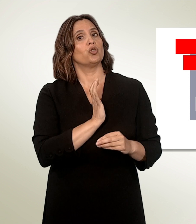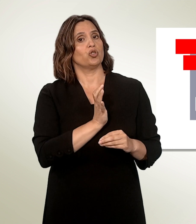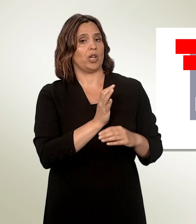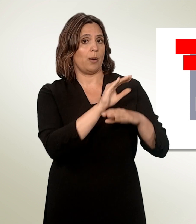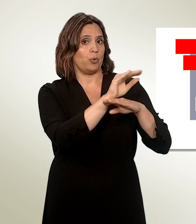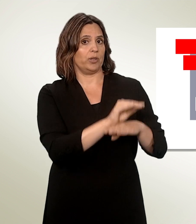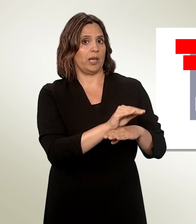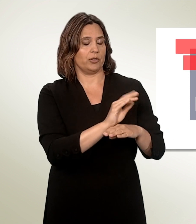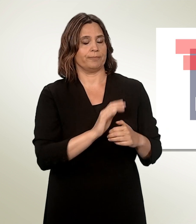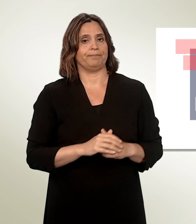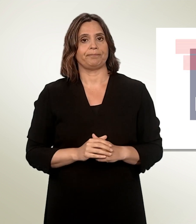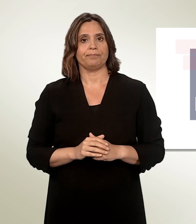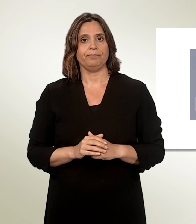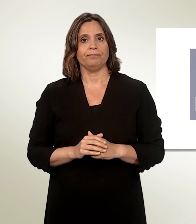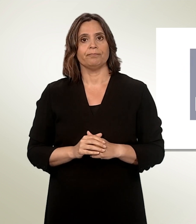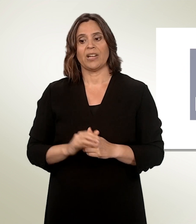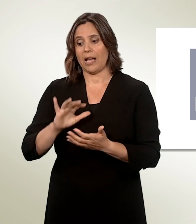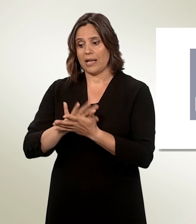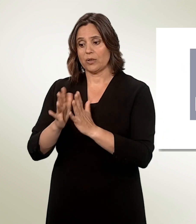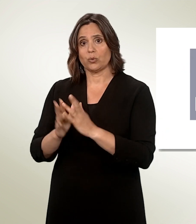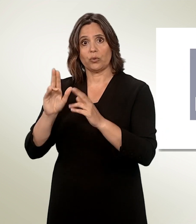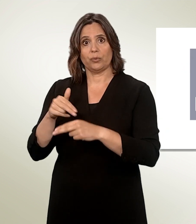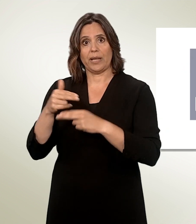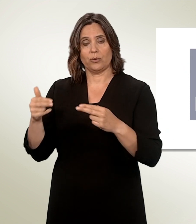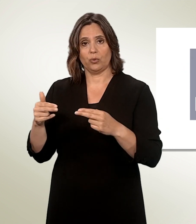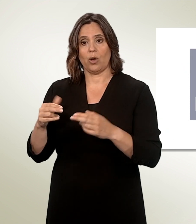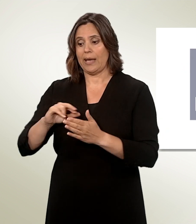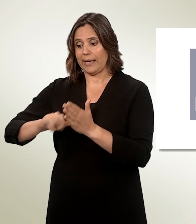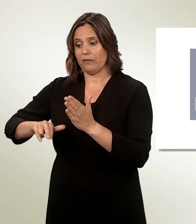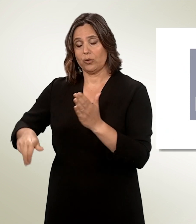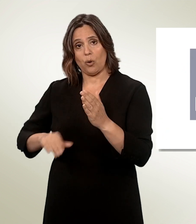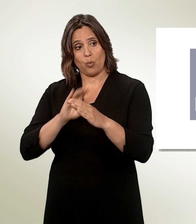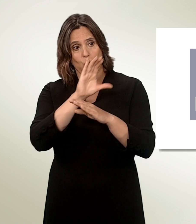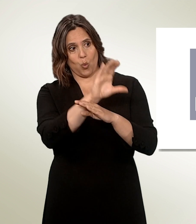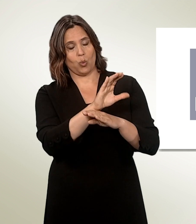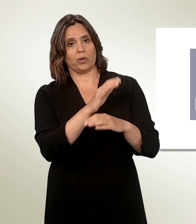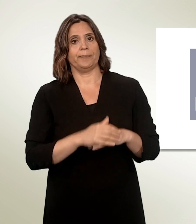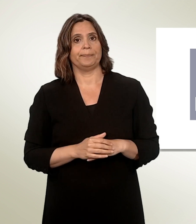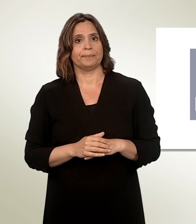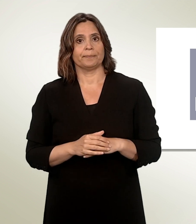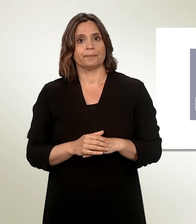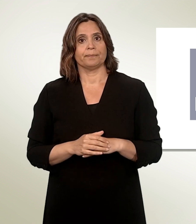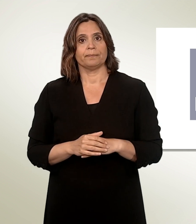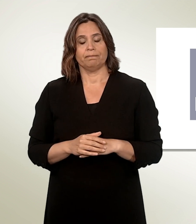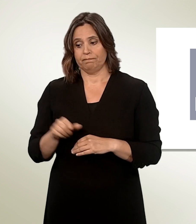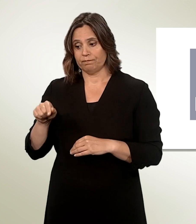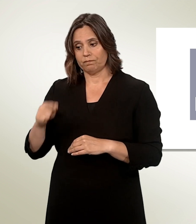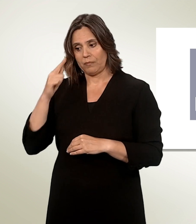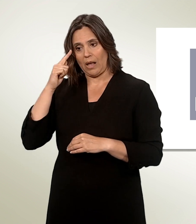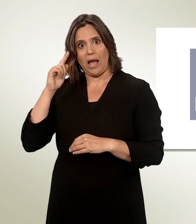de la nature ont lancé un référendum contre ces nouvelles dispositions. Le comité référendaire est d'avis que la loi révisée sur la chasse